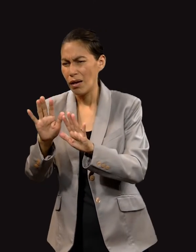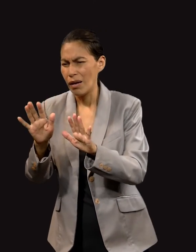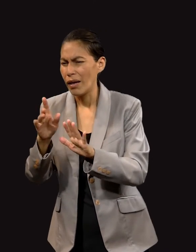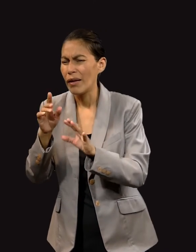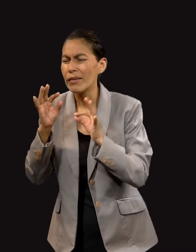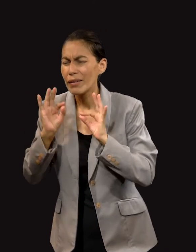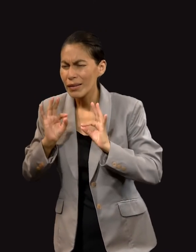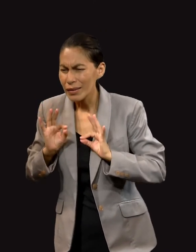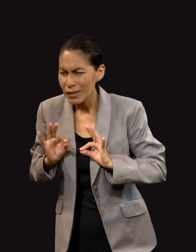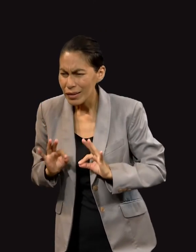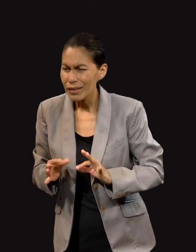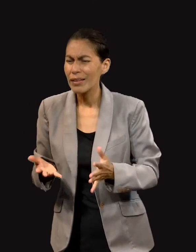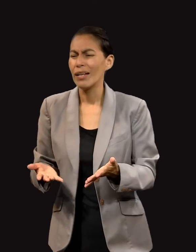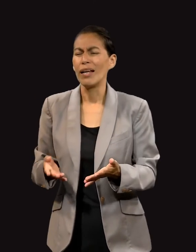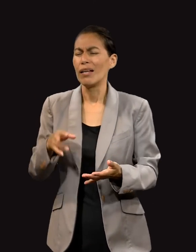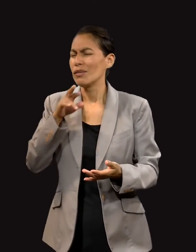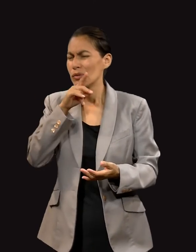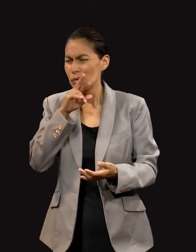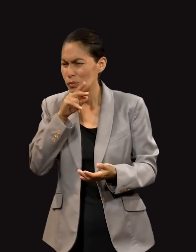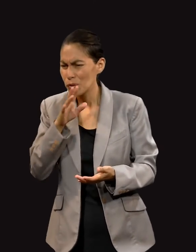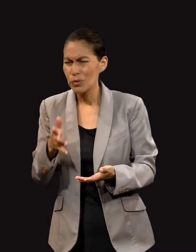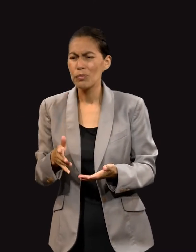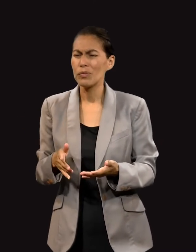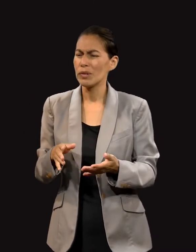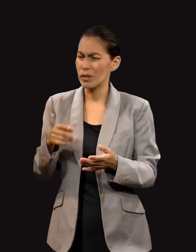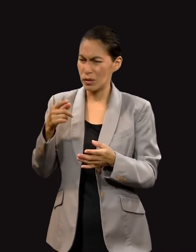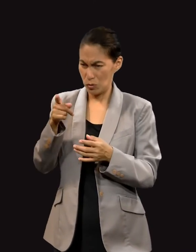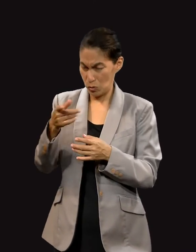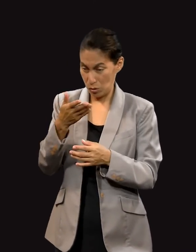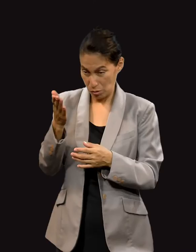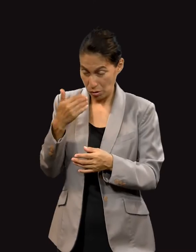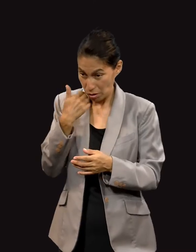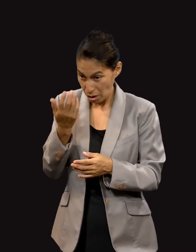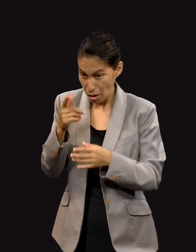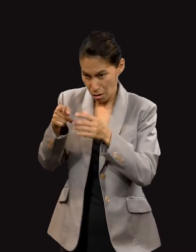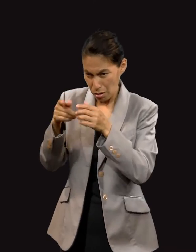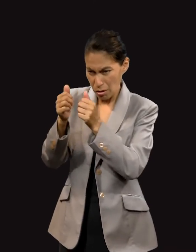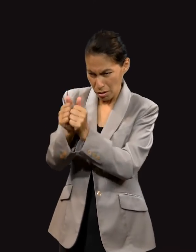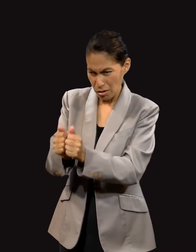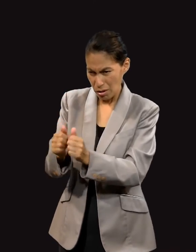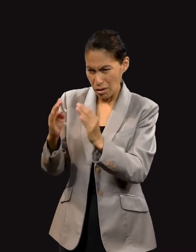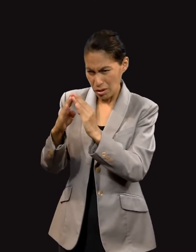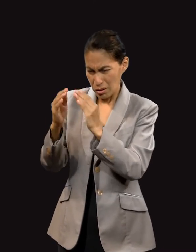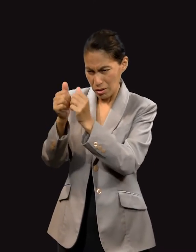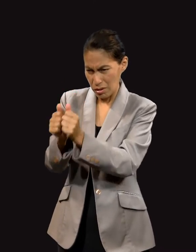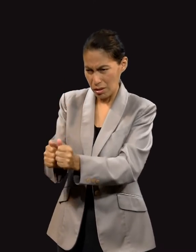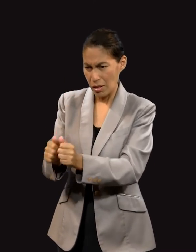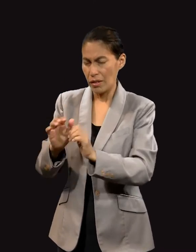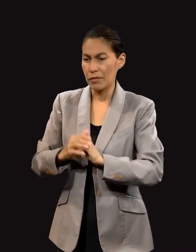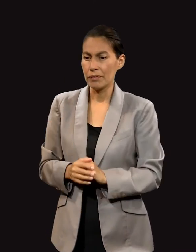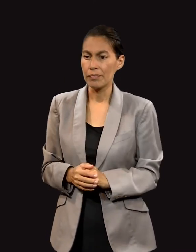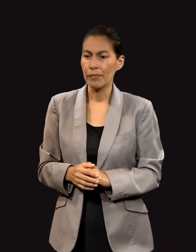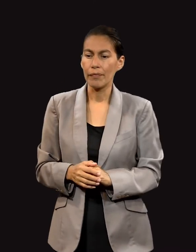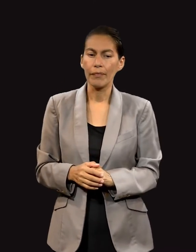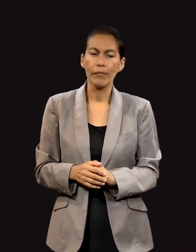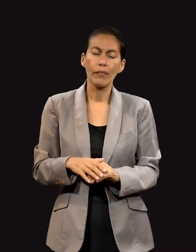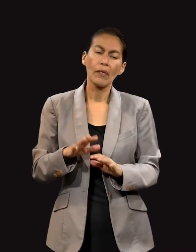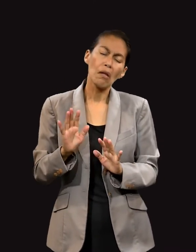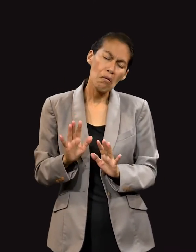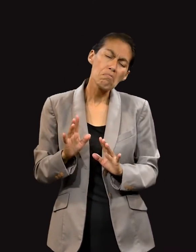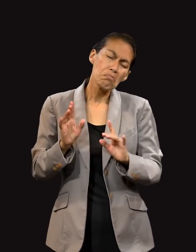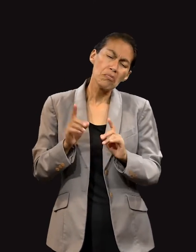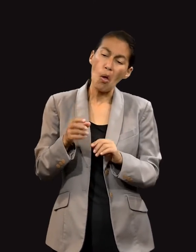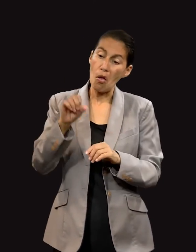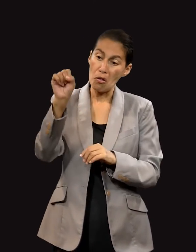casa. Pero al otro sábado me dijo, no, vamos, arréglate, vamos a la iglesia. Ella misma. Ella misma me dijo y de ahí